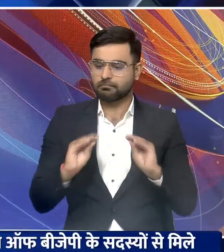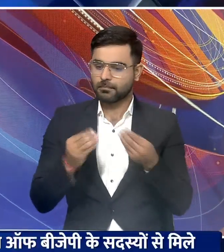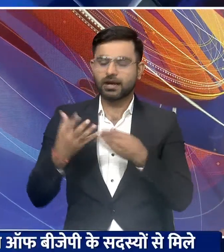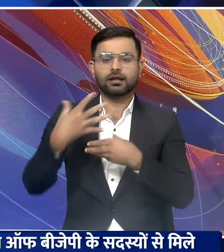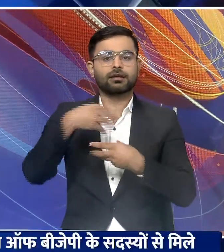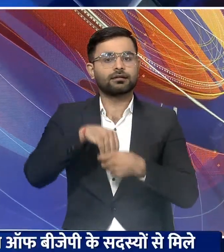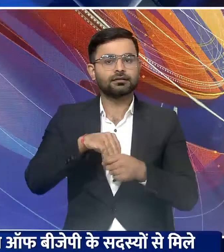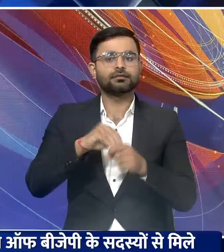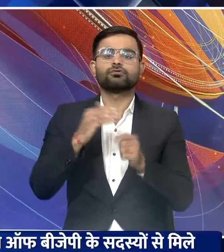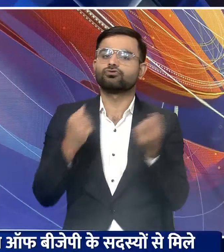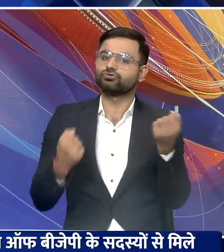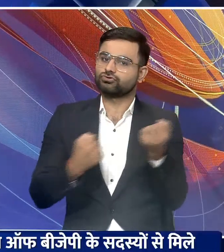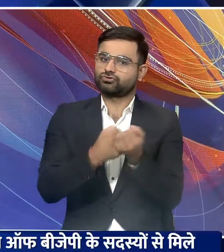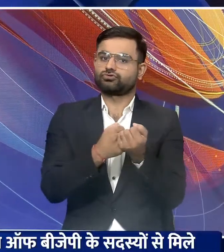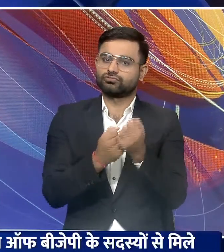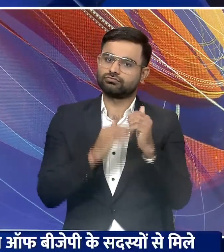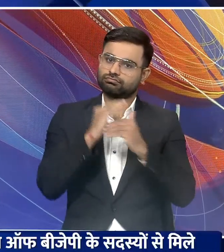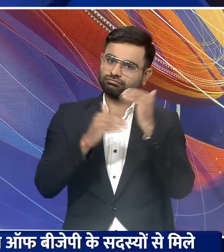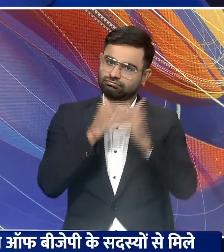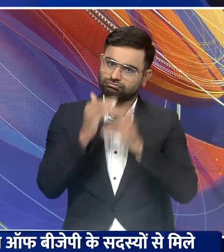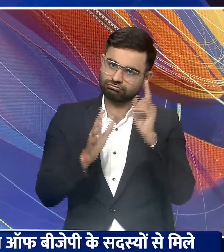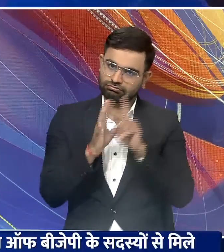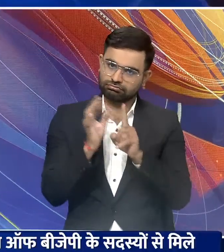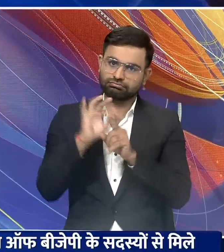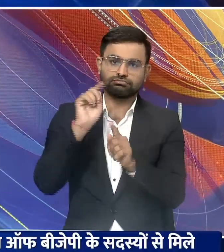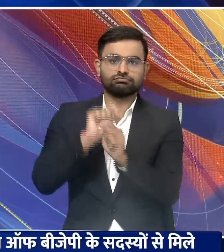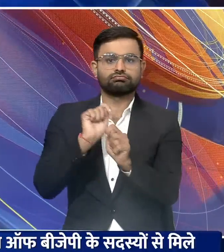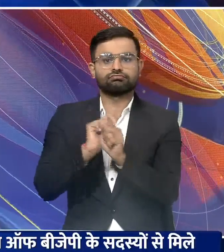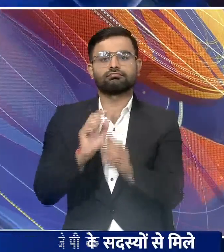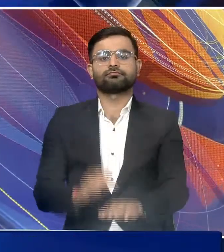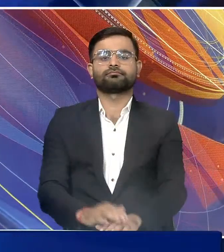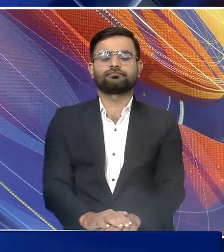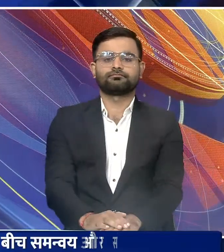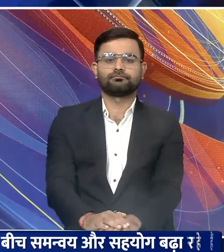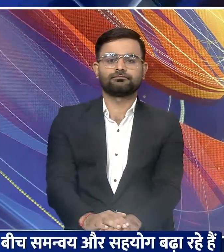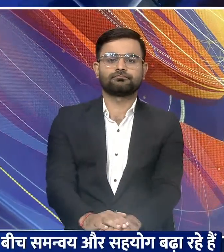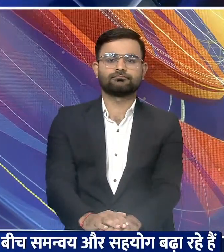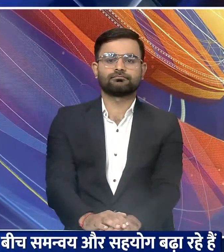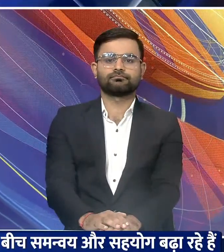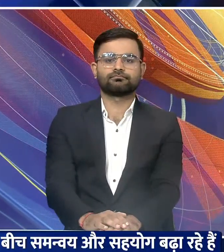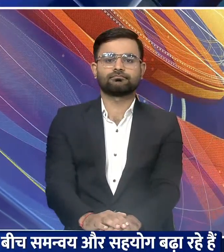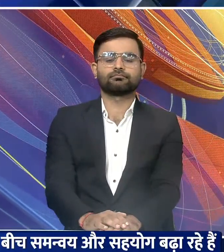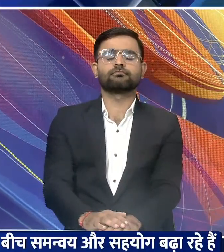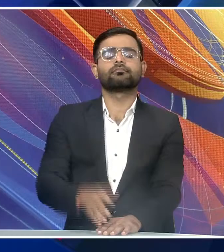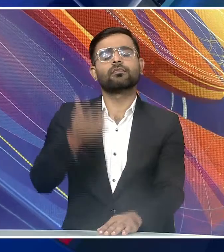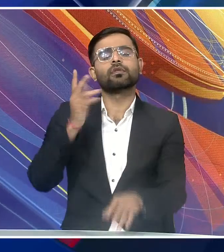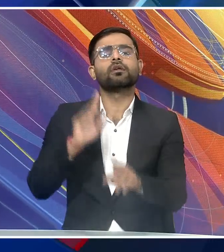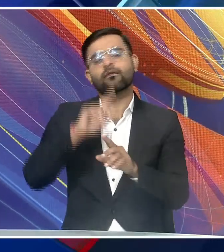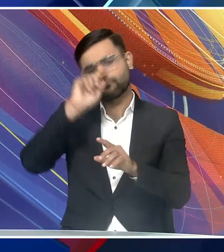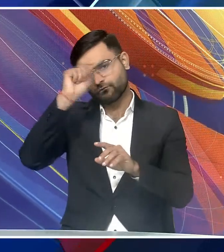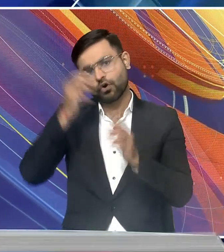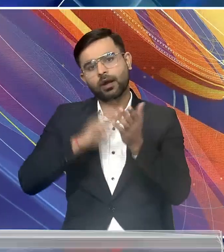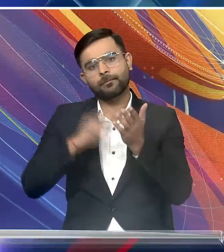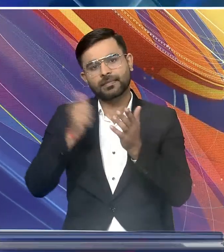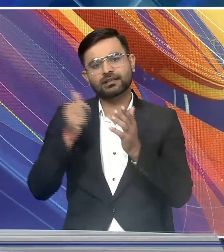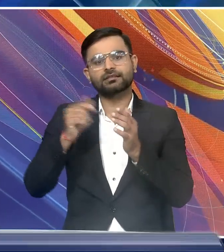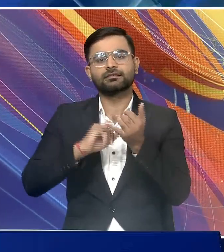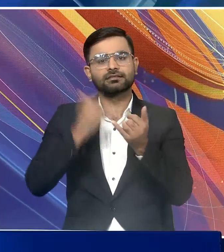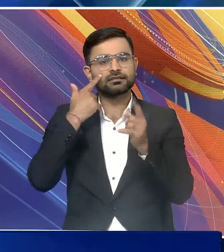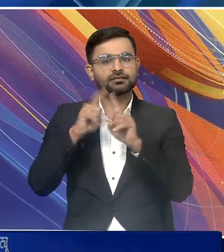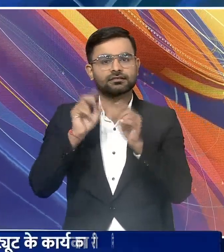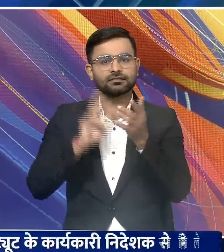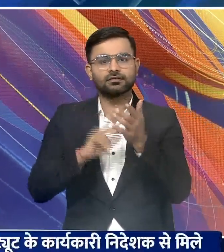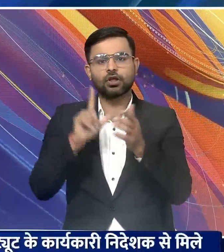समन्वय और सहयोग को बढ़ावा देने के लिए काम कर रहे हैं। वहीं विदेश मंत्री ने सिडनी में